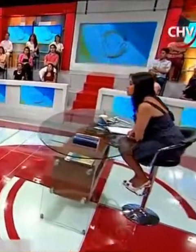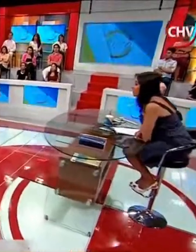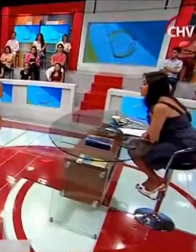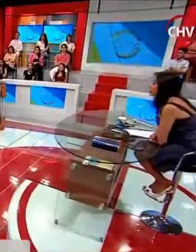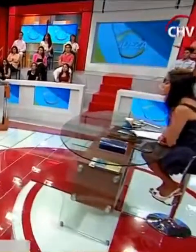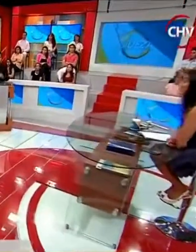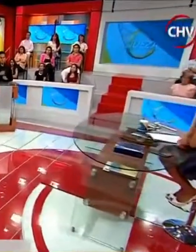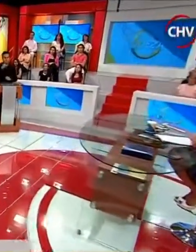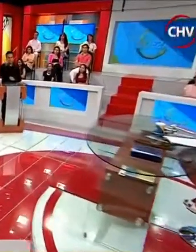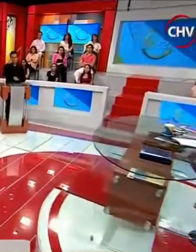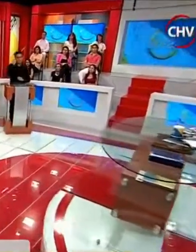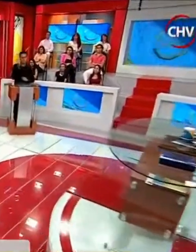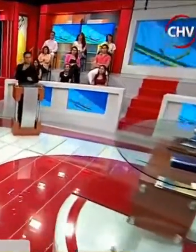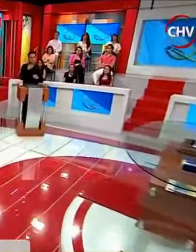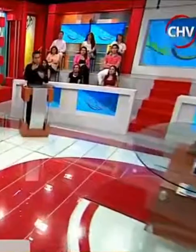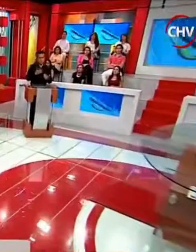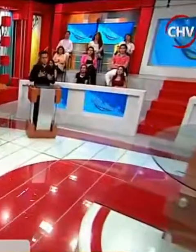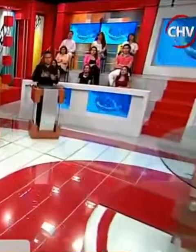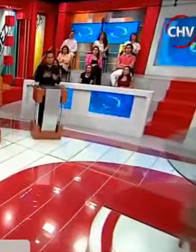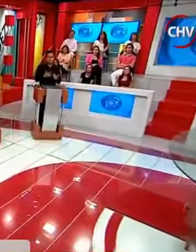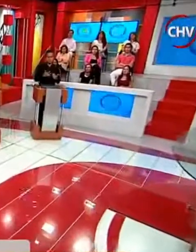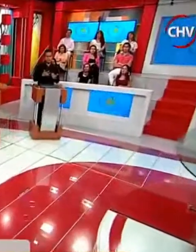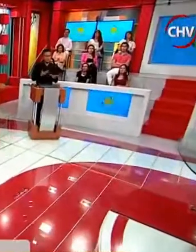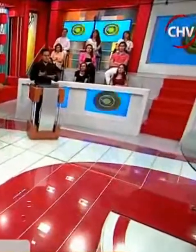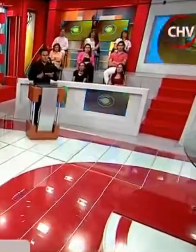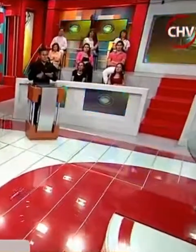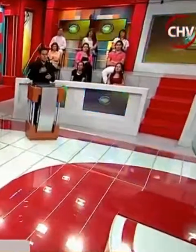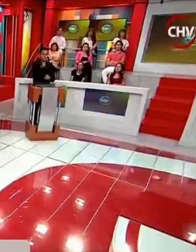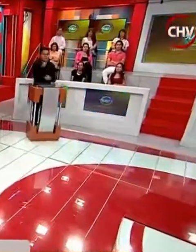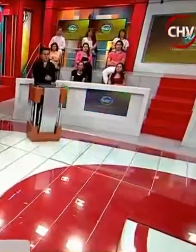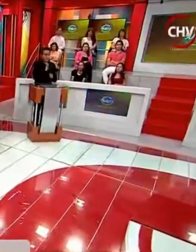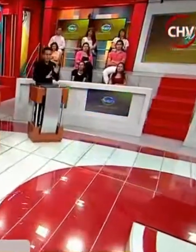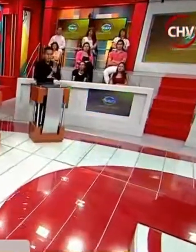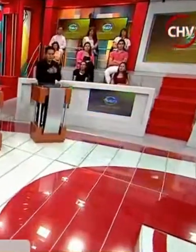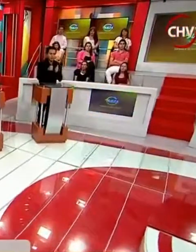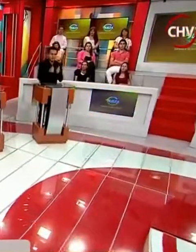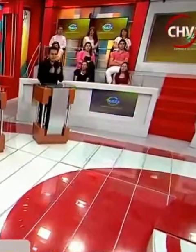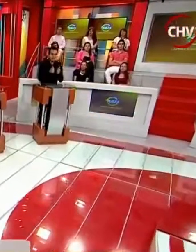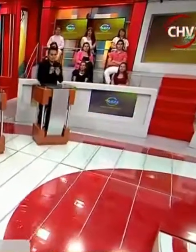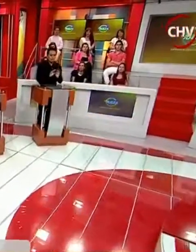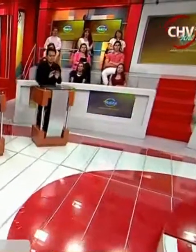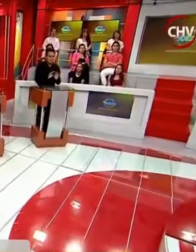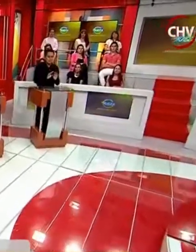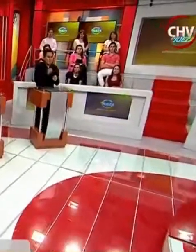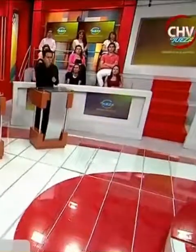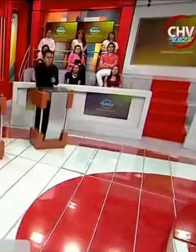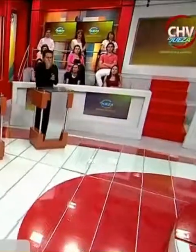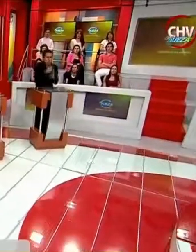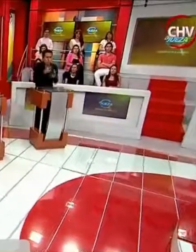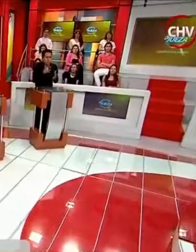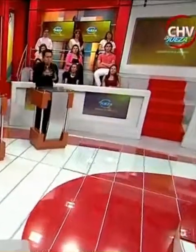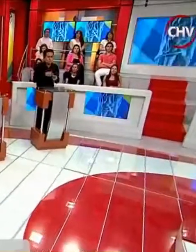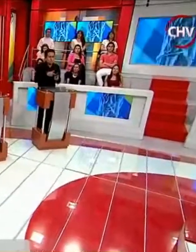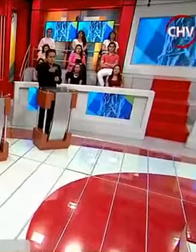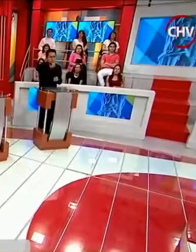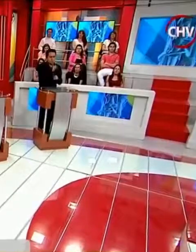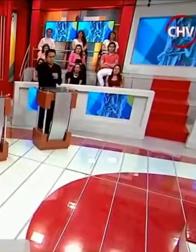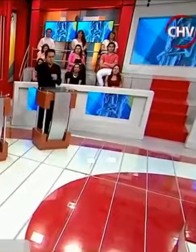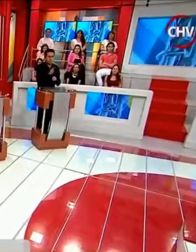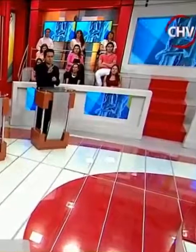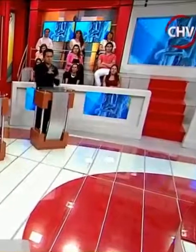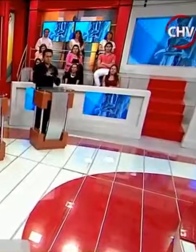¿Pero esa agresividad cree usted que se obedece a una mal crianza? ¿A un exceso de regalaneo, de tolerancia? Las dos cosas.